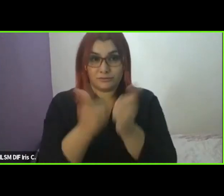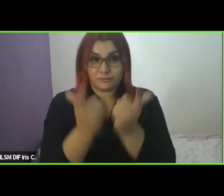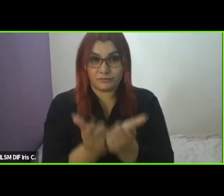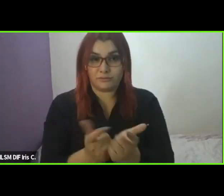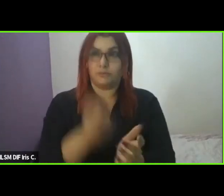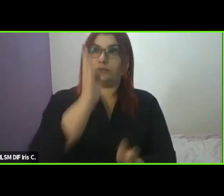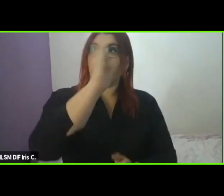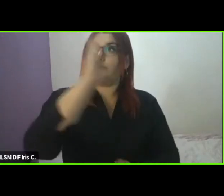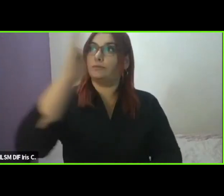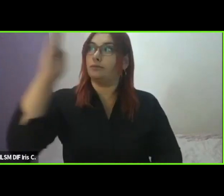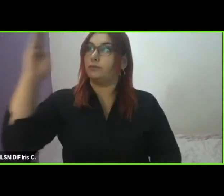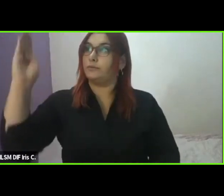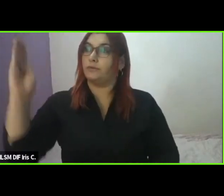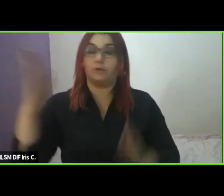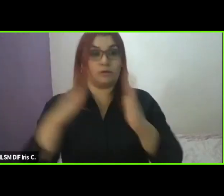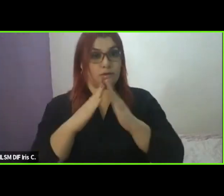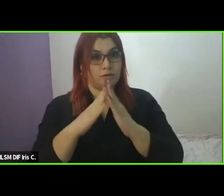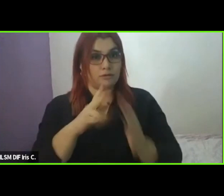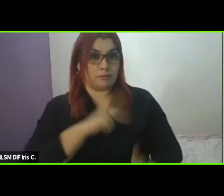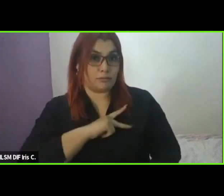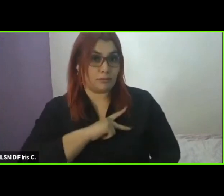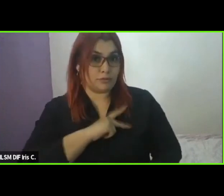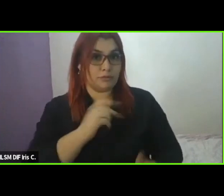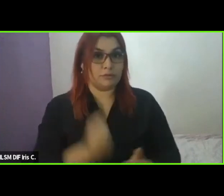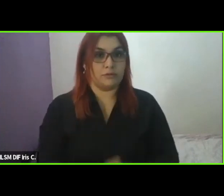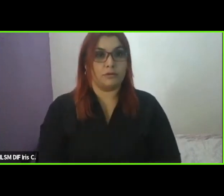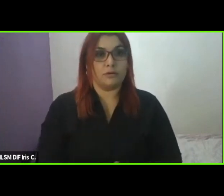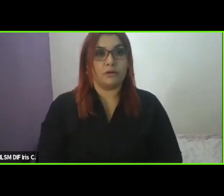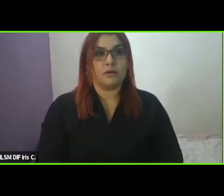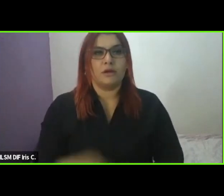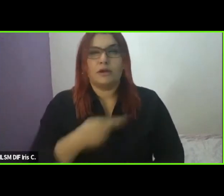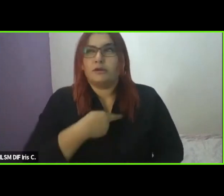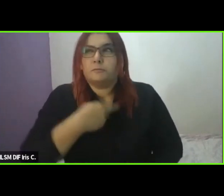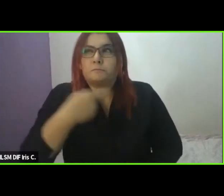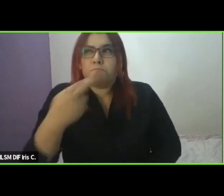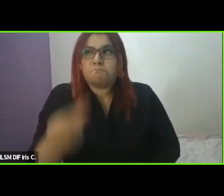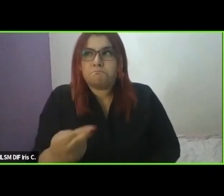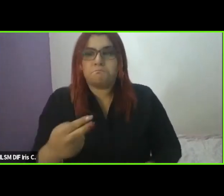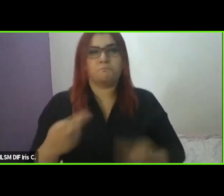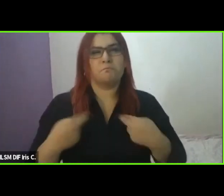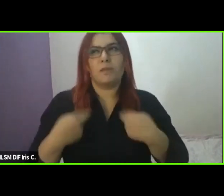poco, y que permita regalar distintas copias, ¿no? Entonces,